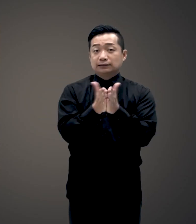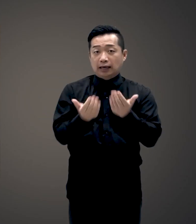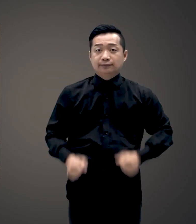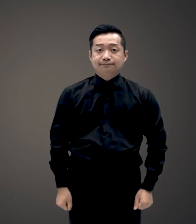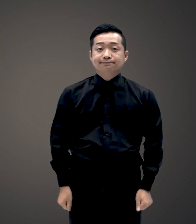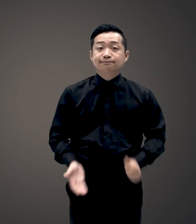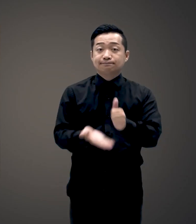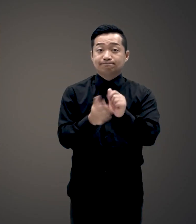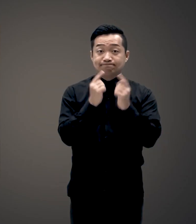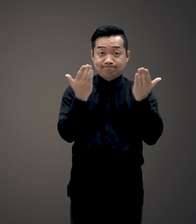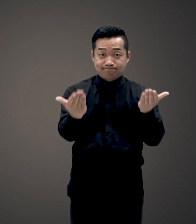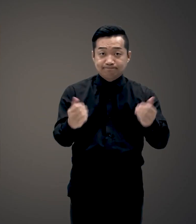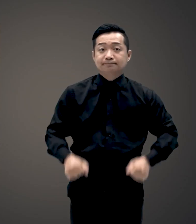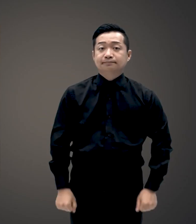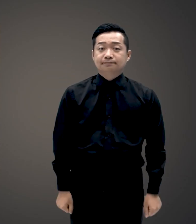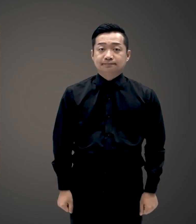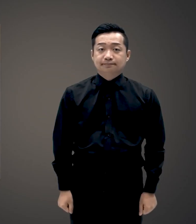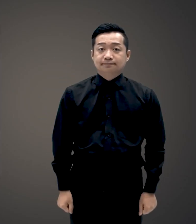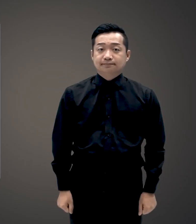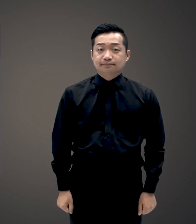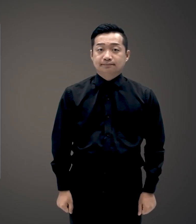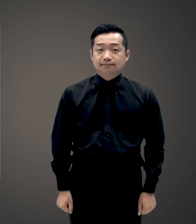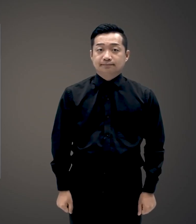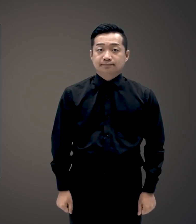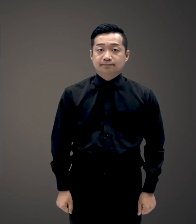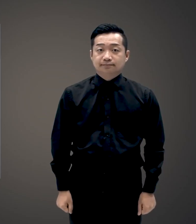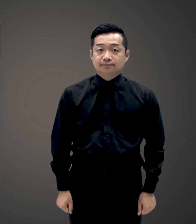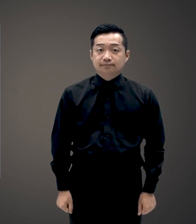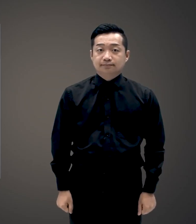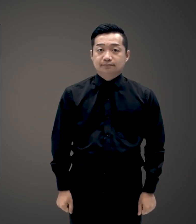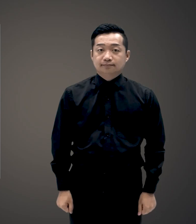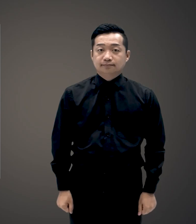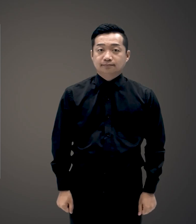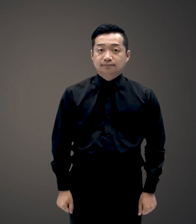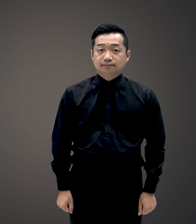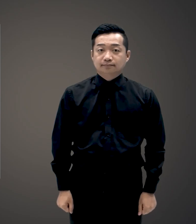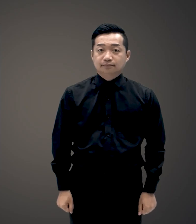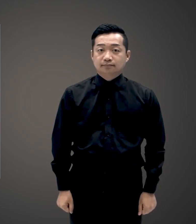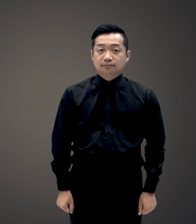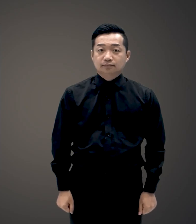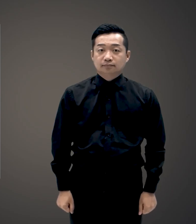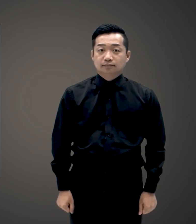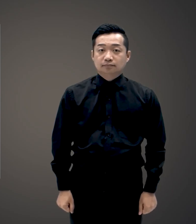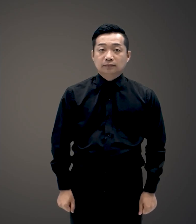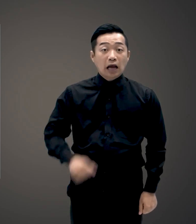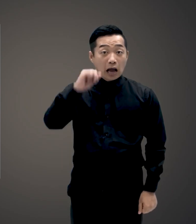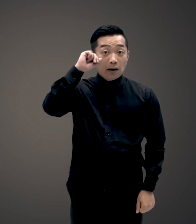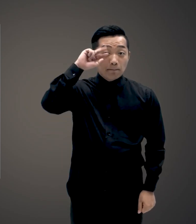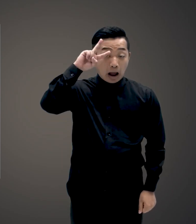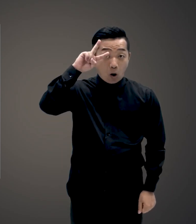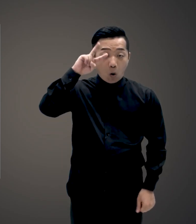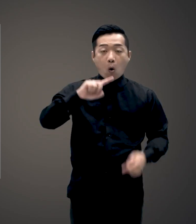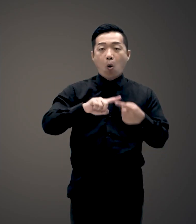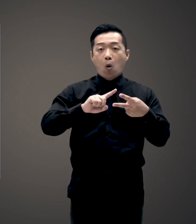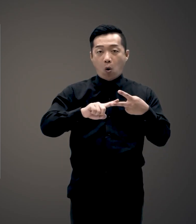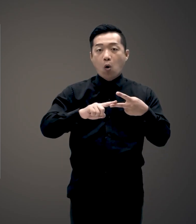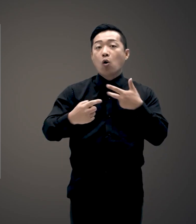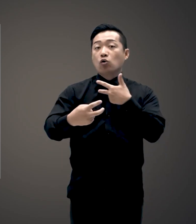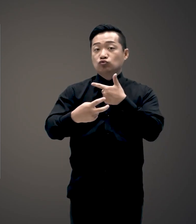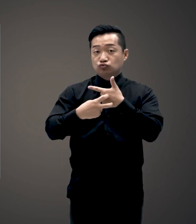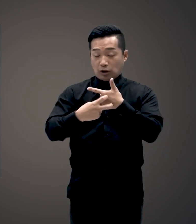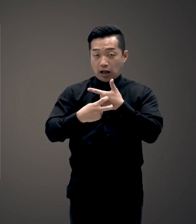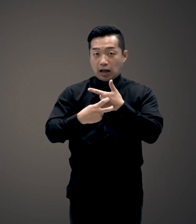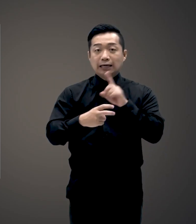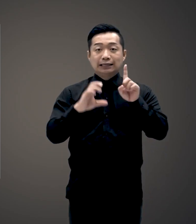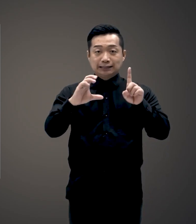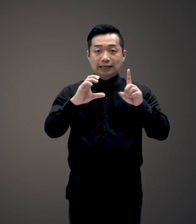잡지 북리스트. 파오로와 루카 1세기 인간의